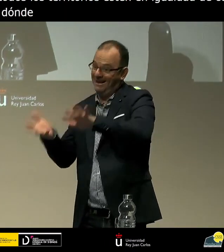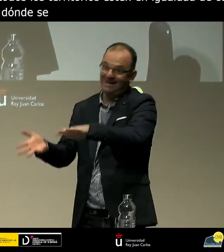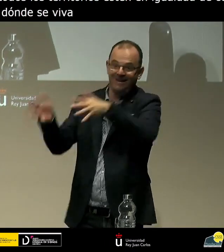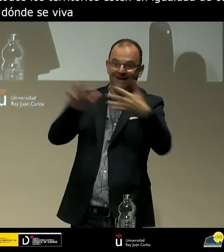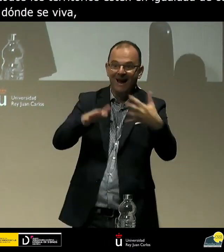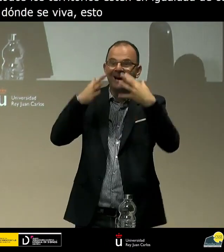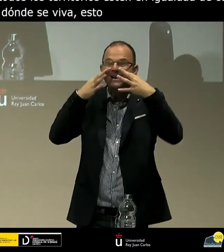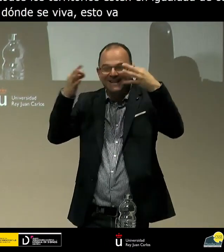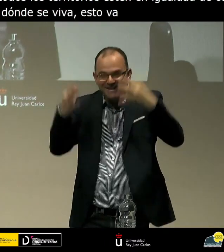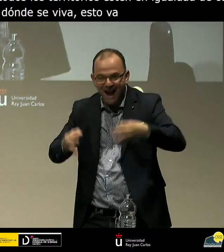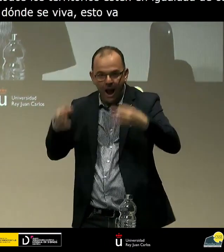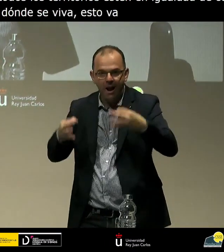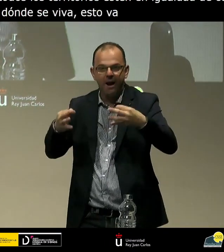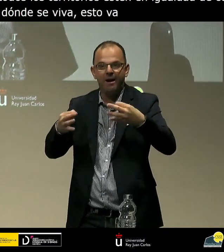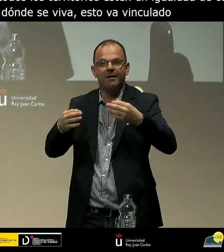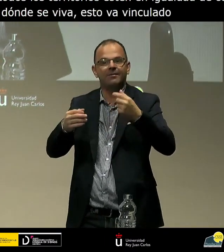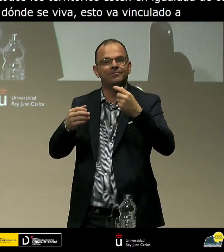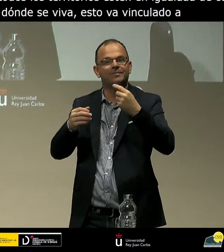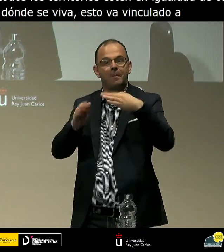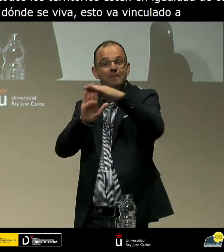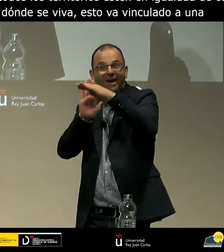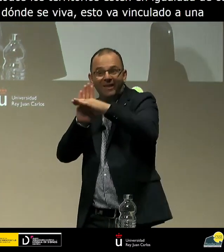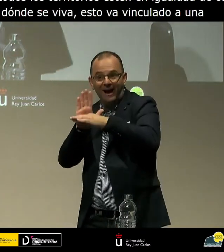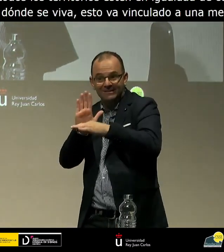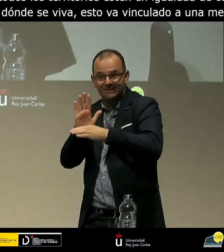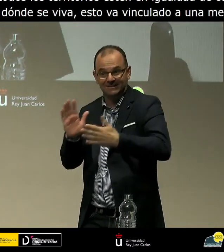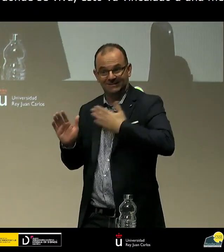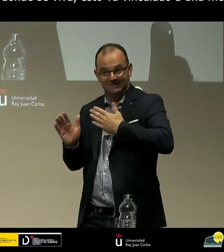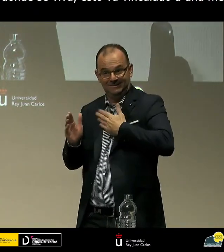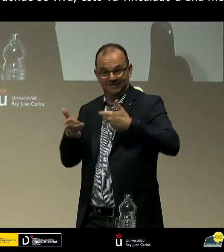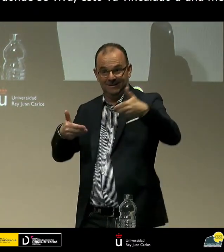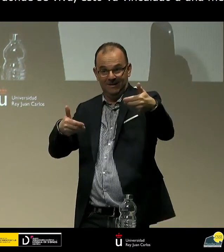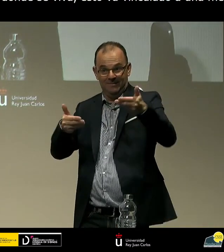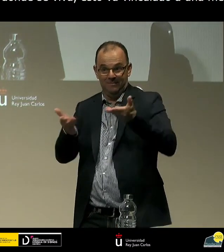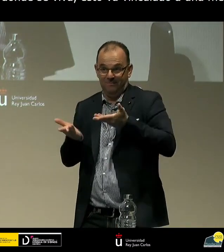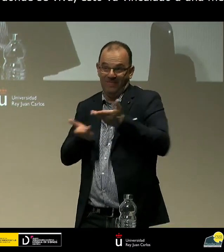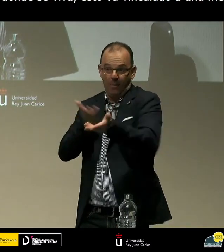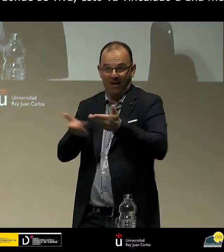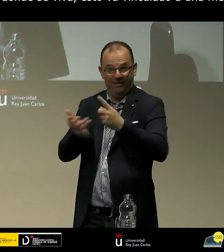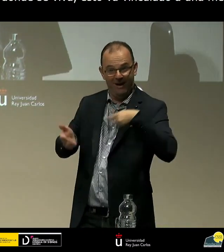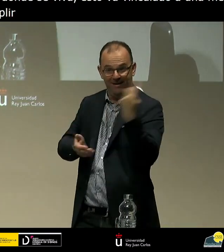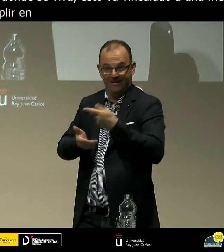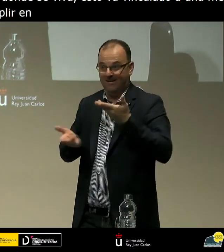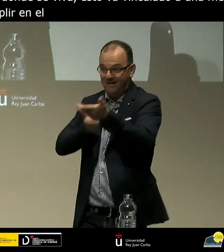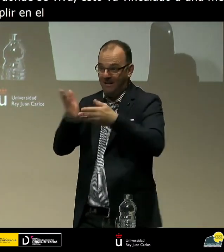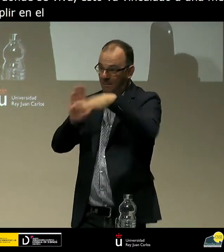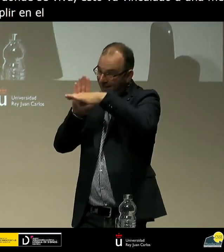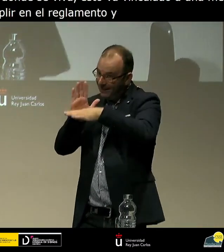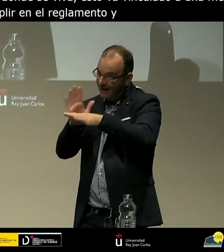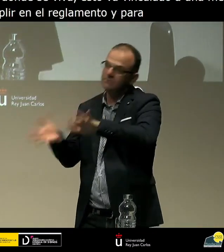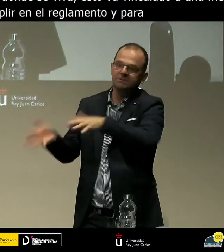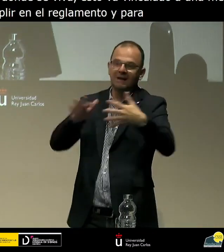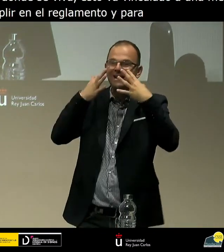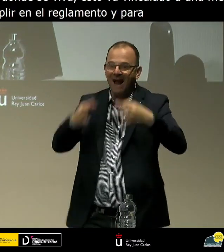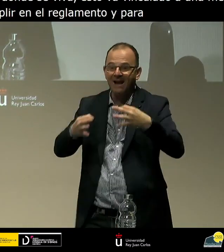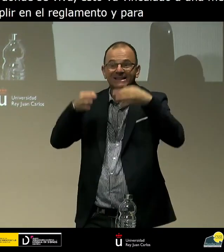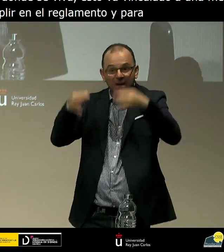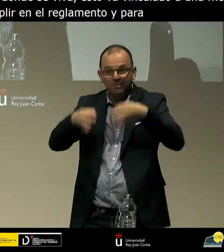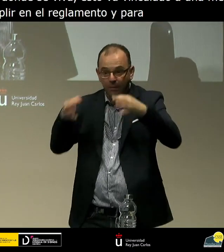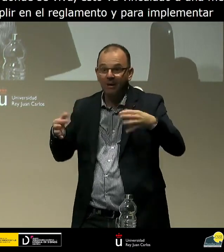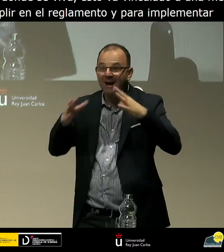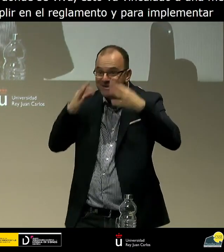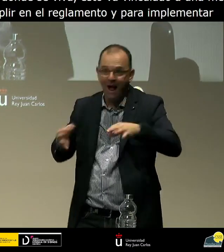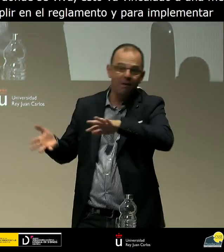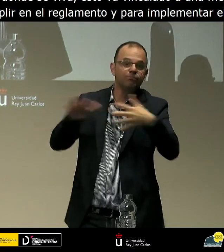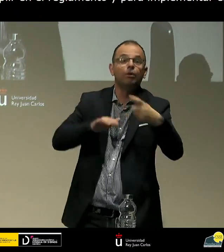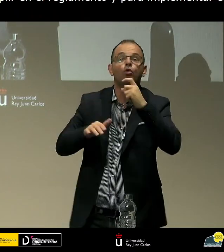de cumplir este reglamento, y para implementar realmente este reglamento, en las medidas que lo recogerá y las demandas que se recogerán en